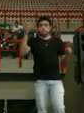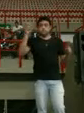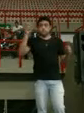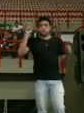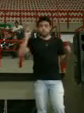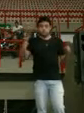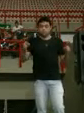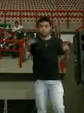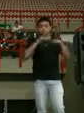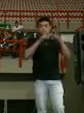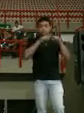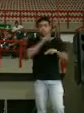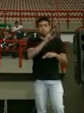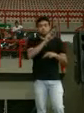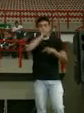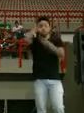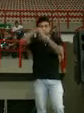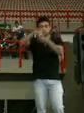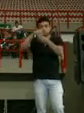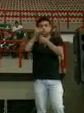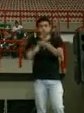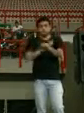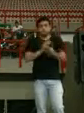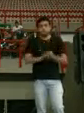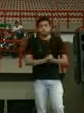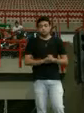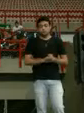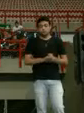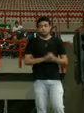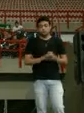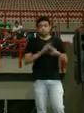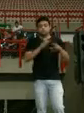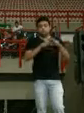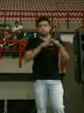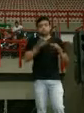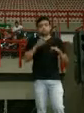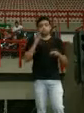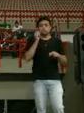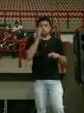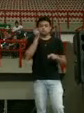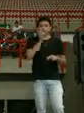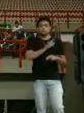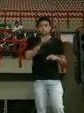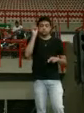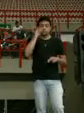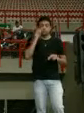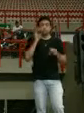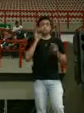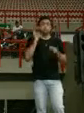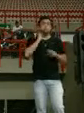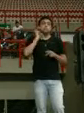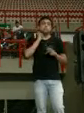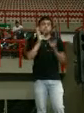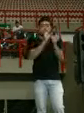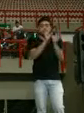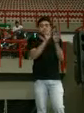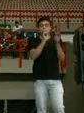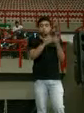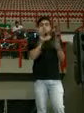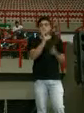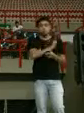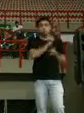mil. Portanto, 50 mil está dentro desse intervalo. O gato consegue escutar. E o morcego consegue?